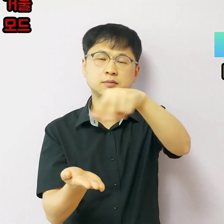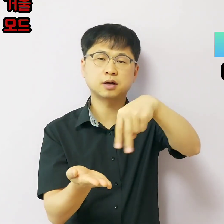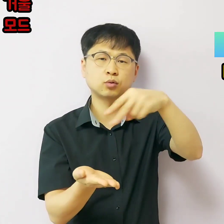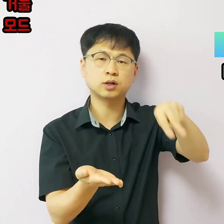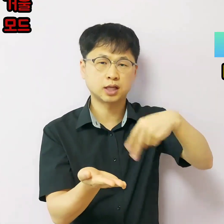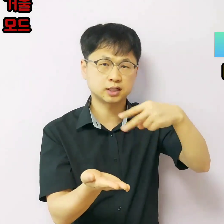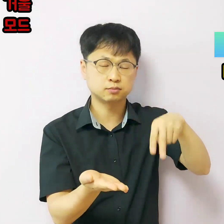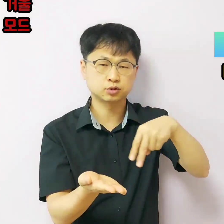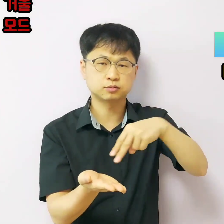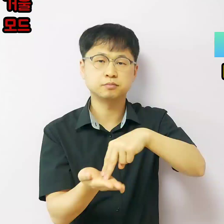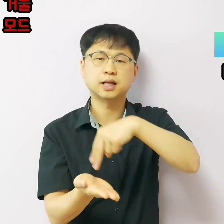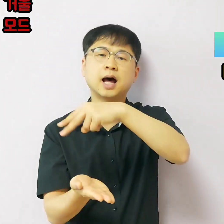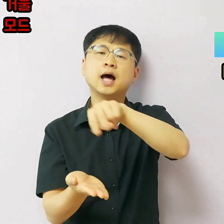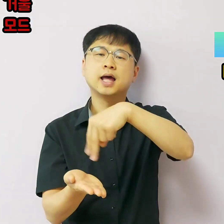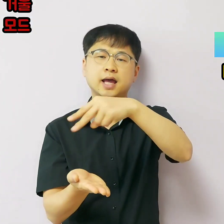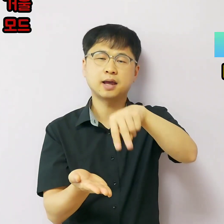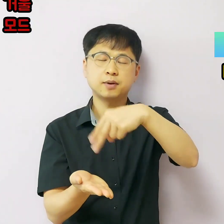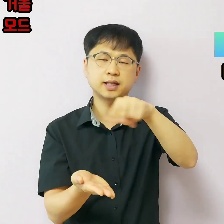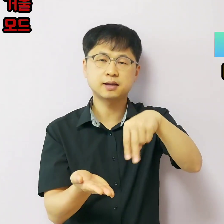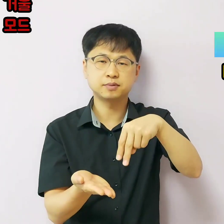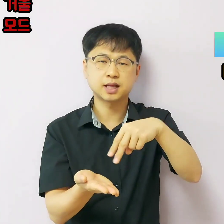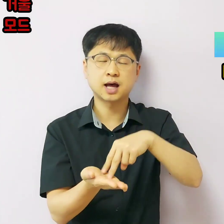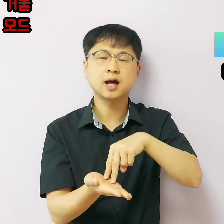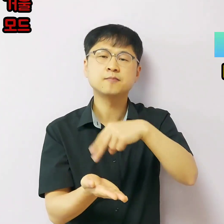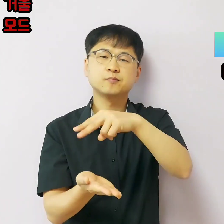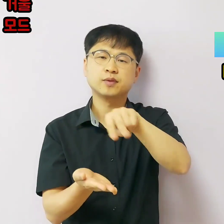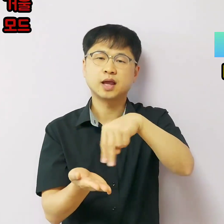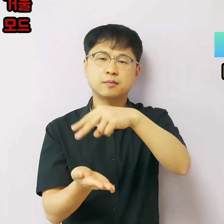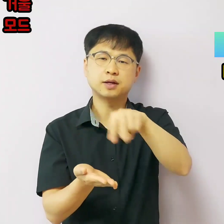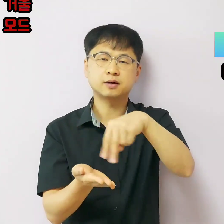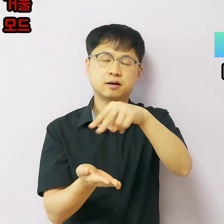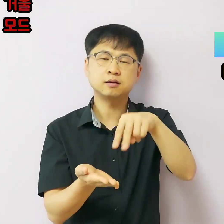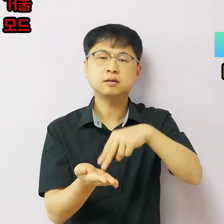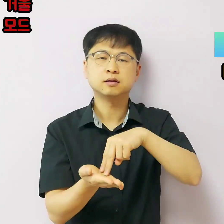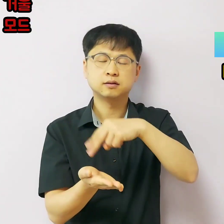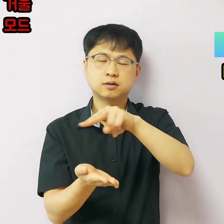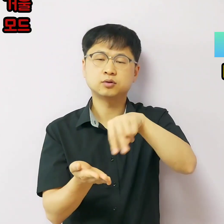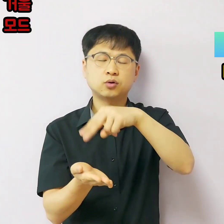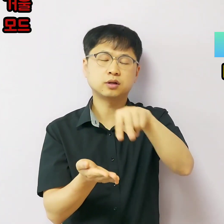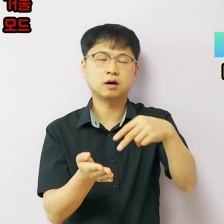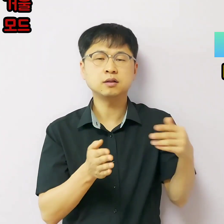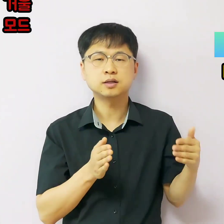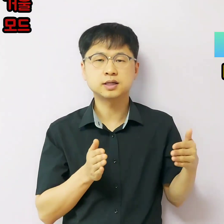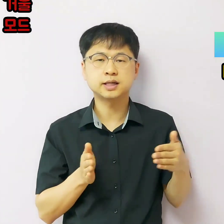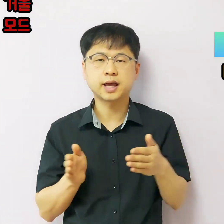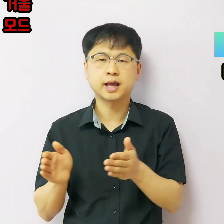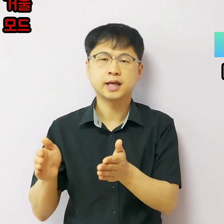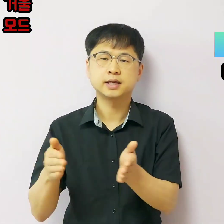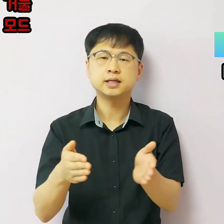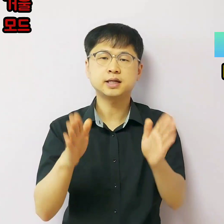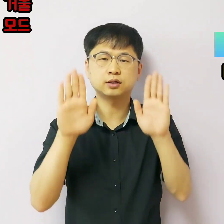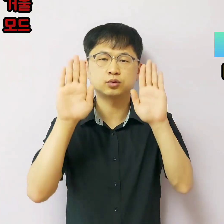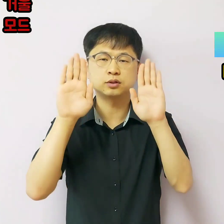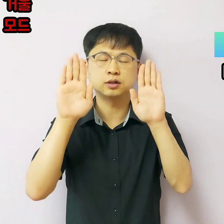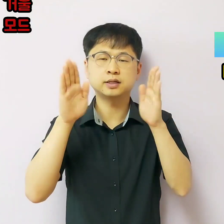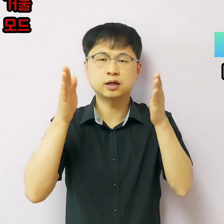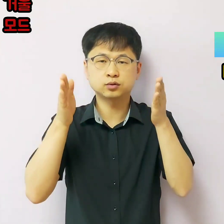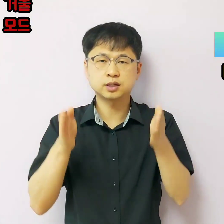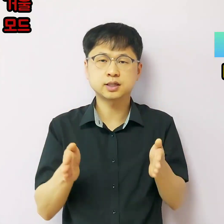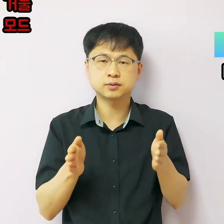막 돌아다니는 모습입니다. 헤매다입니다. 헤매던 떠돌던 길에 길이라는 수어는 양손날